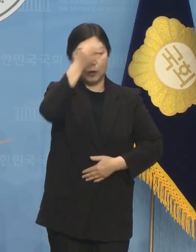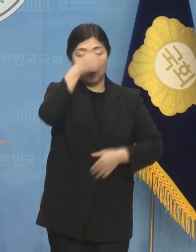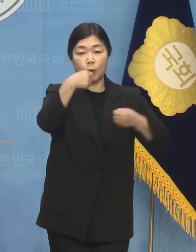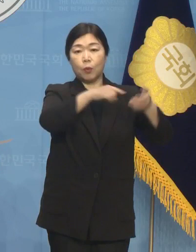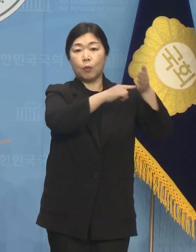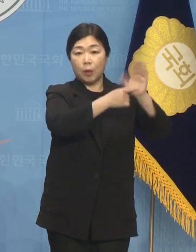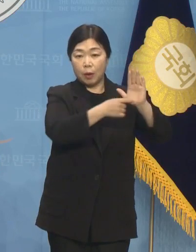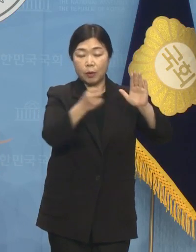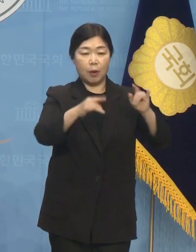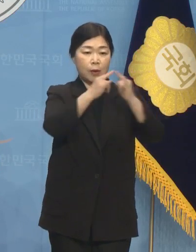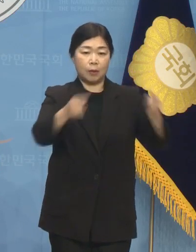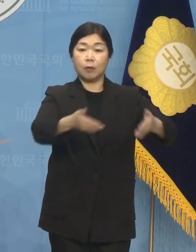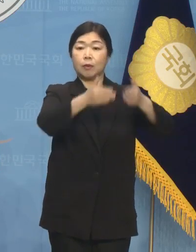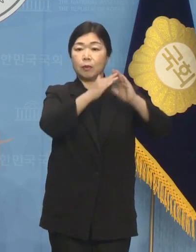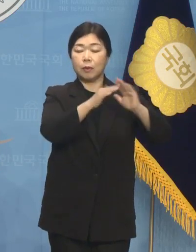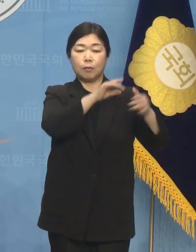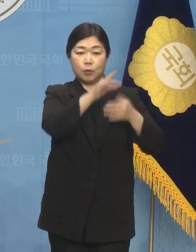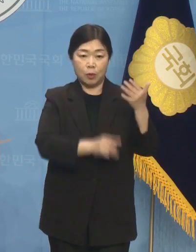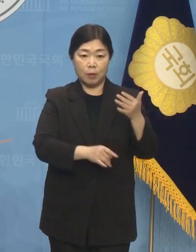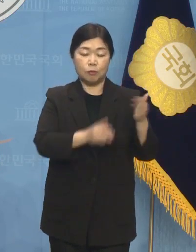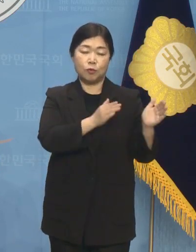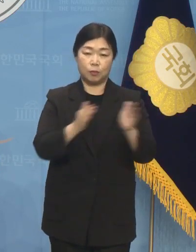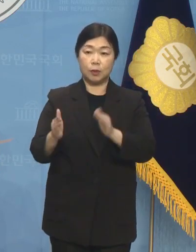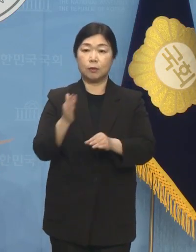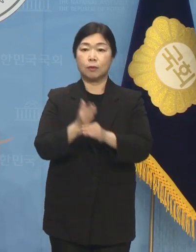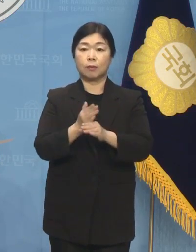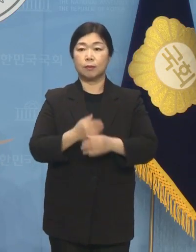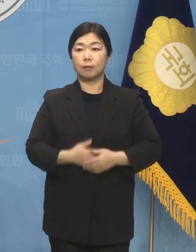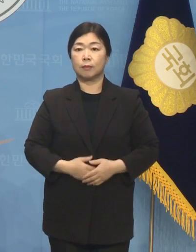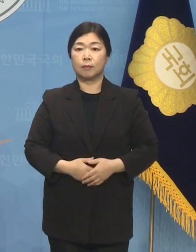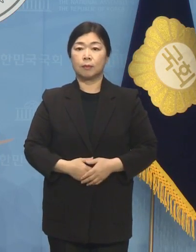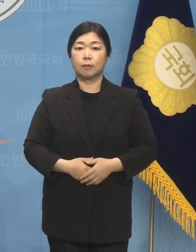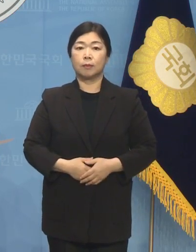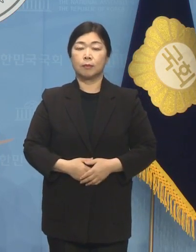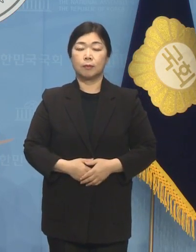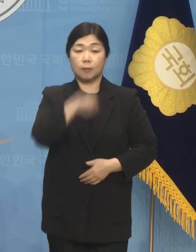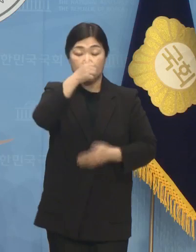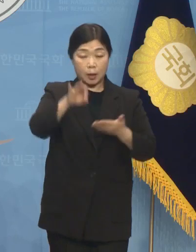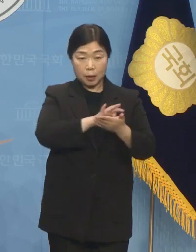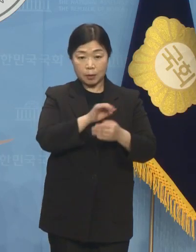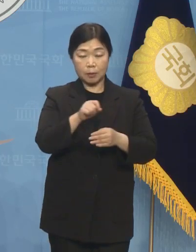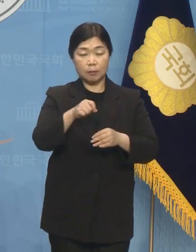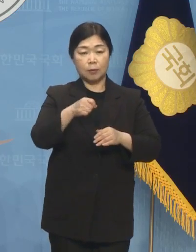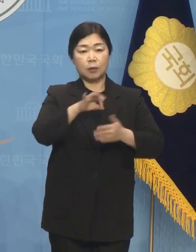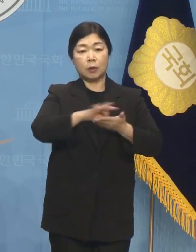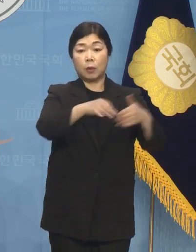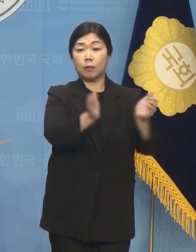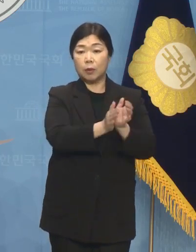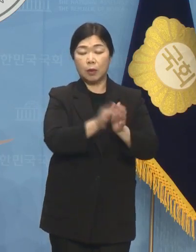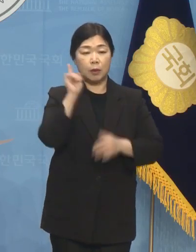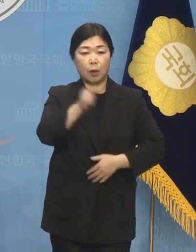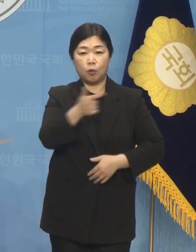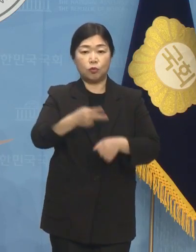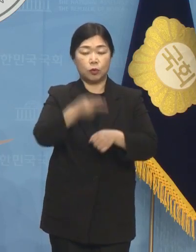빈백, 텐트 설치 등의 프로그램이 준비되어 있습니다. 예산 정책처는 내일 오후 2시